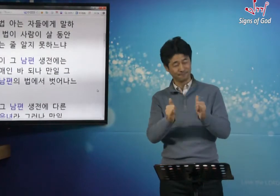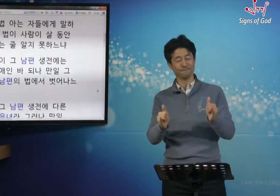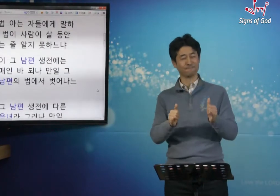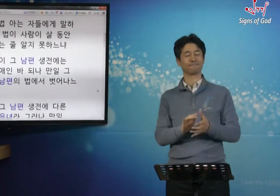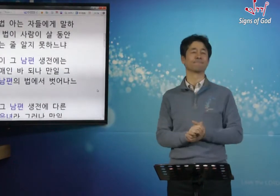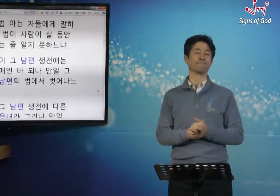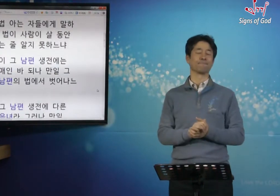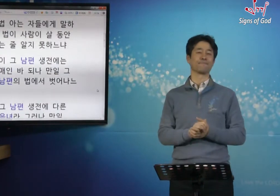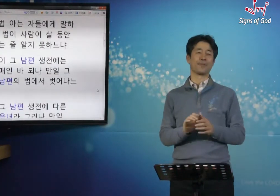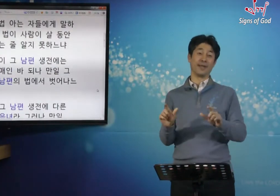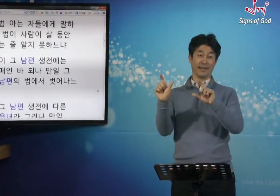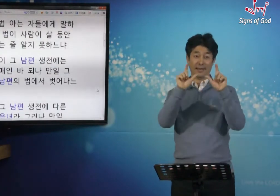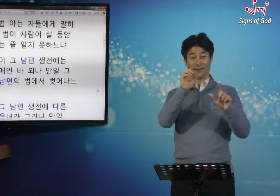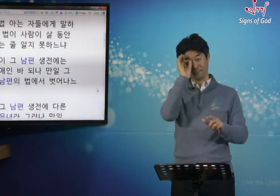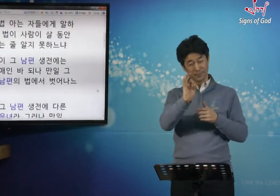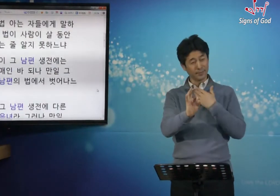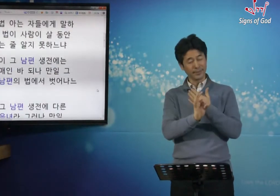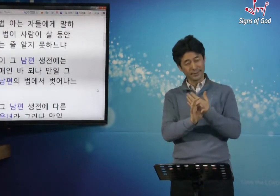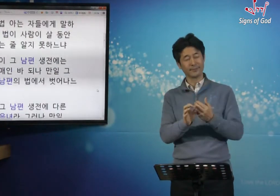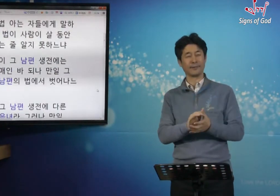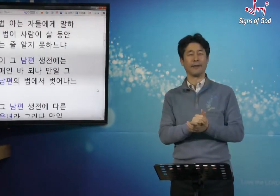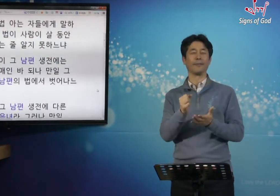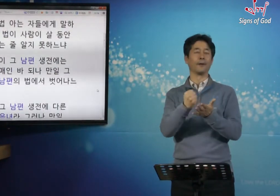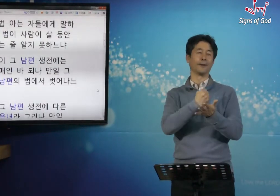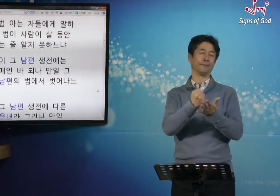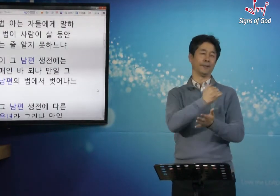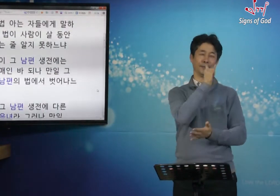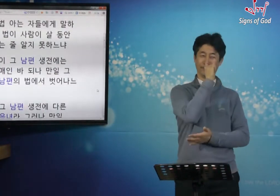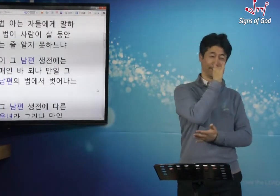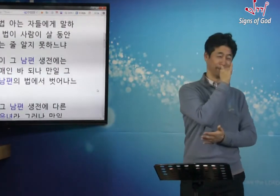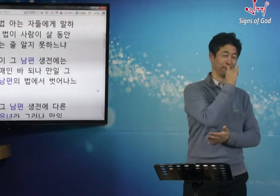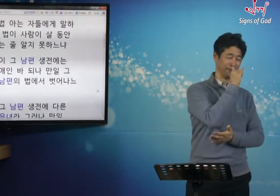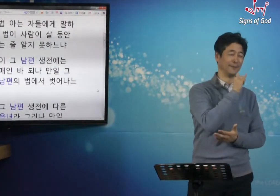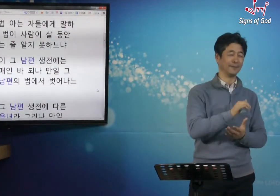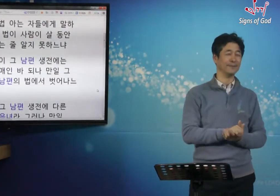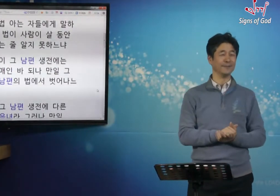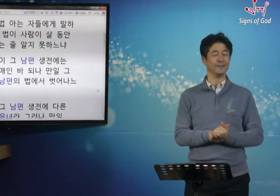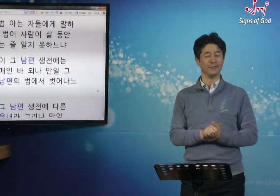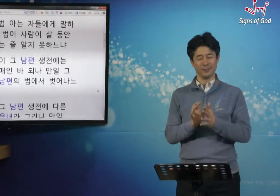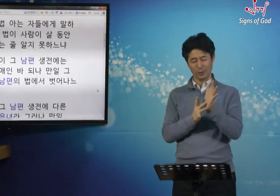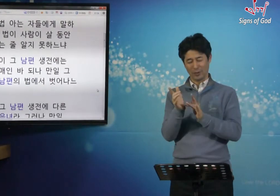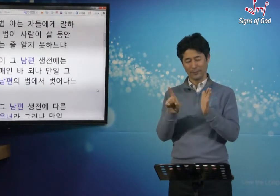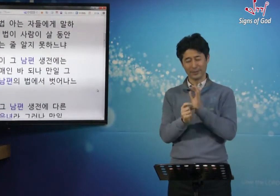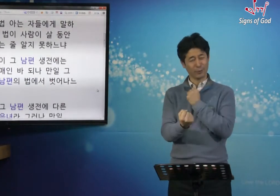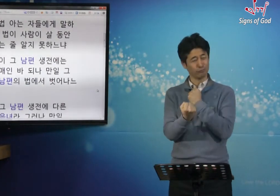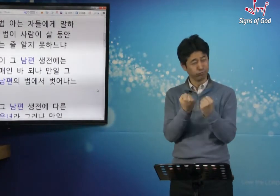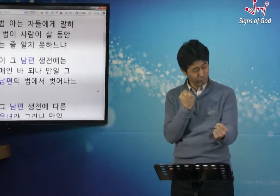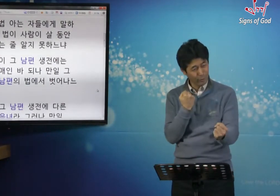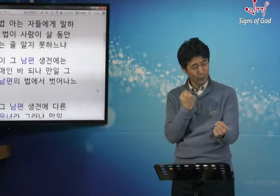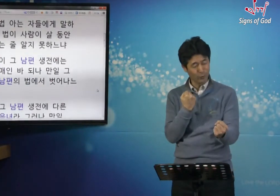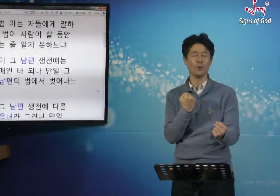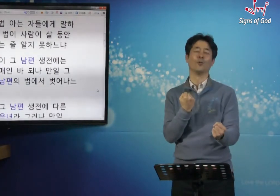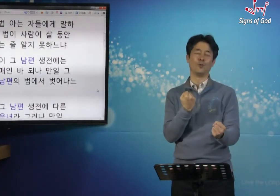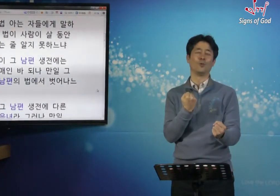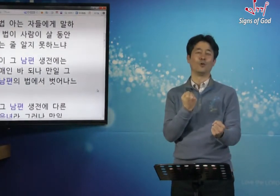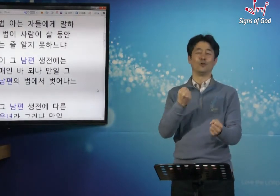먼저 농인들의 삶을 보면 안타까운 모습들이 있습니다. 예수님을 믿음에도